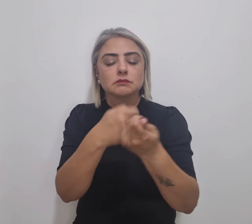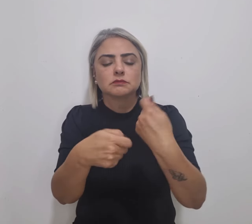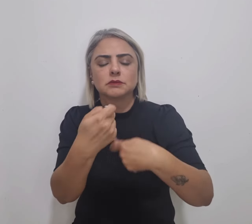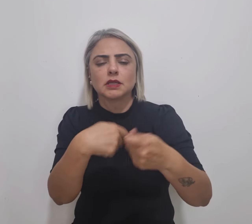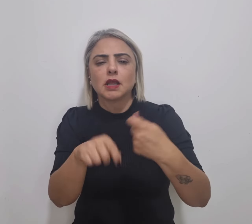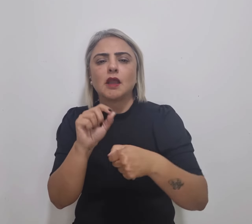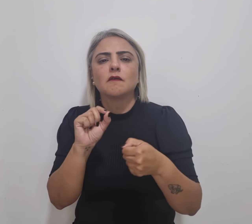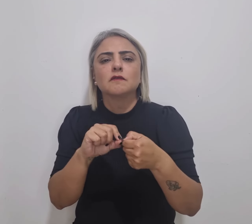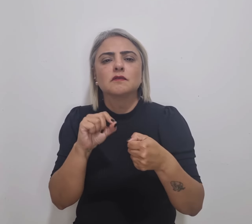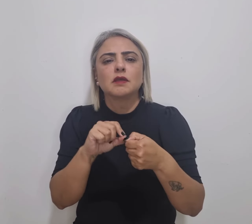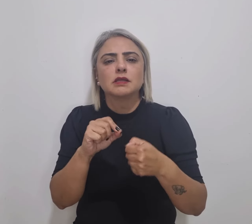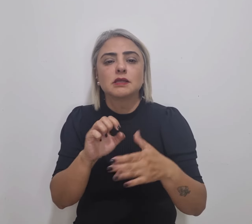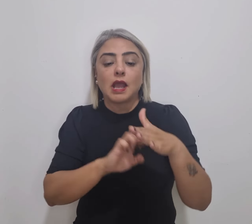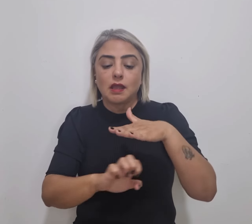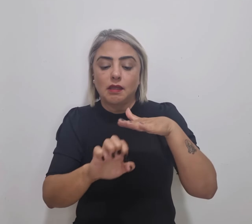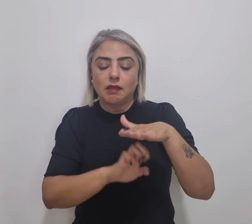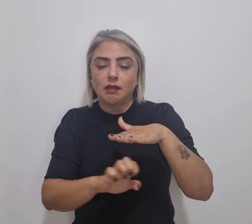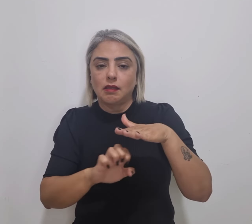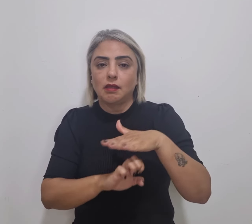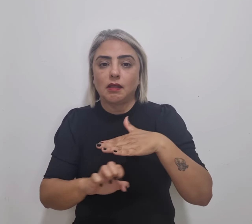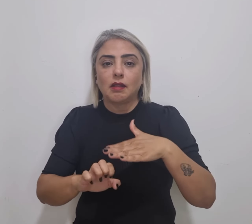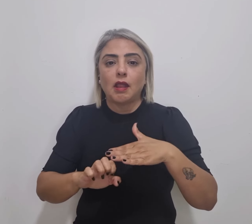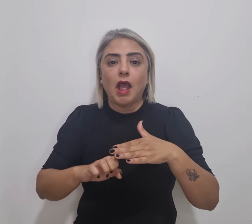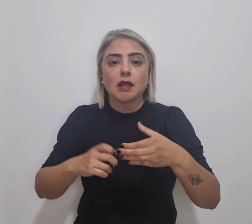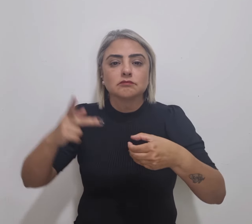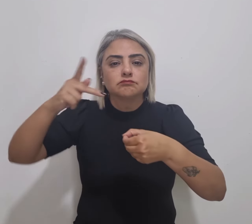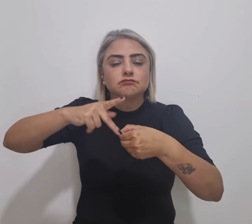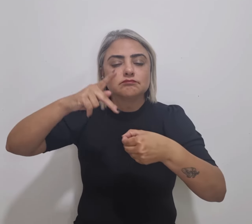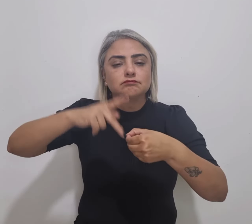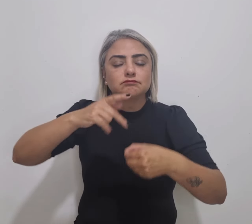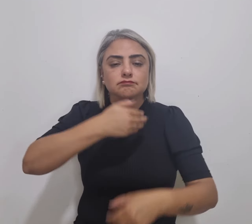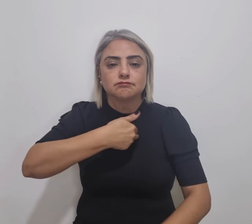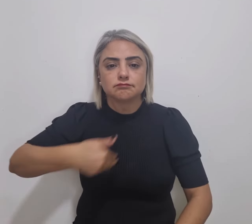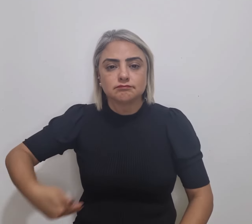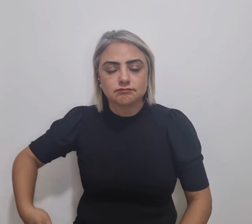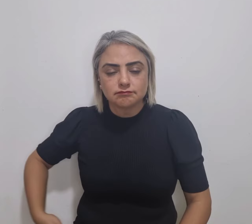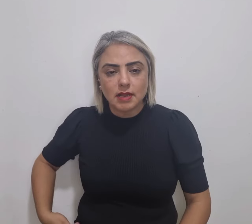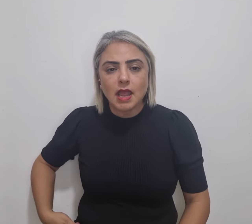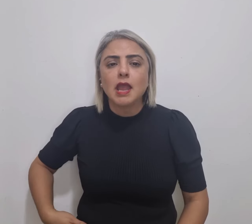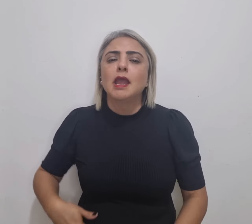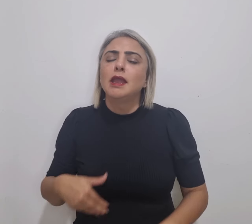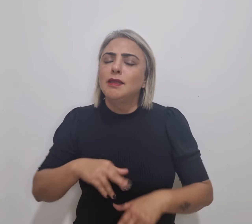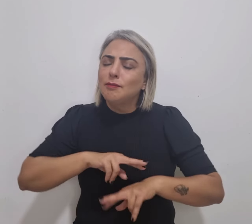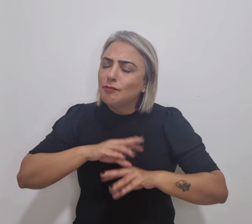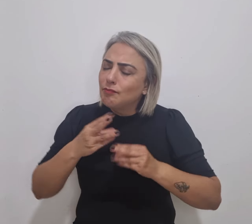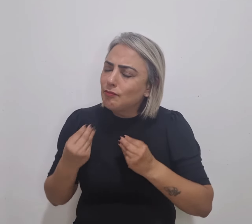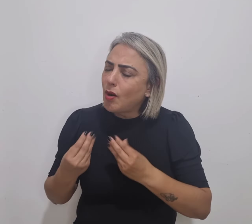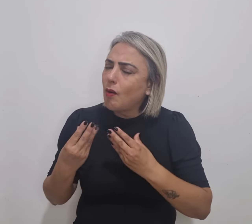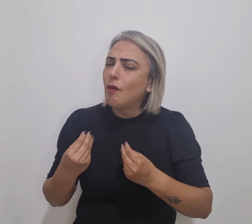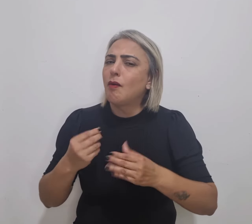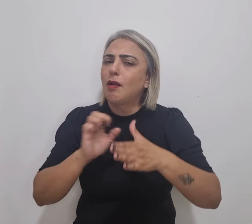com que as empresas petrolíferas estatais e muitas empresas mineradoras